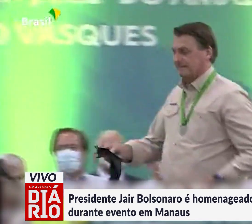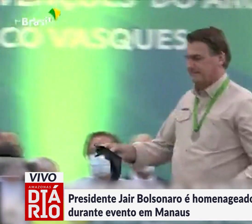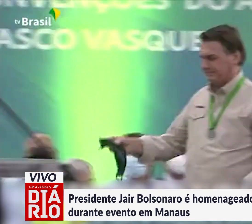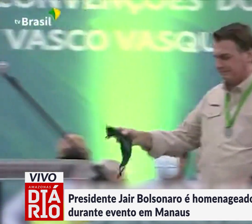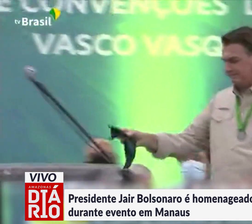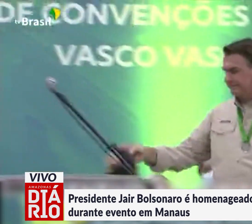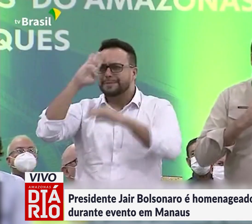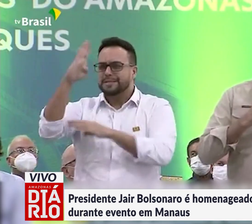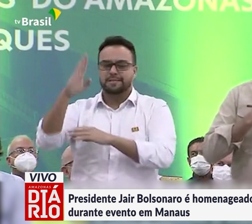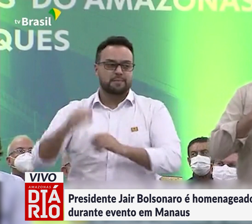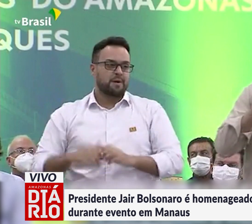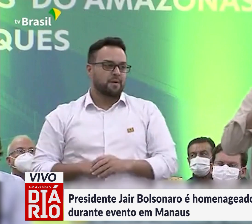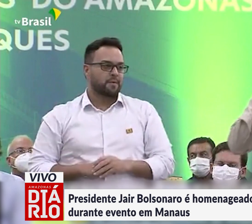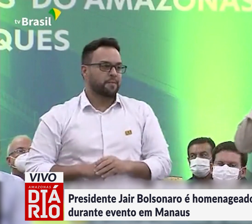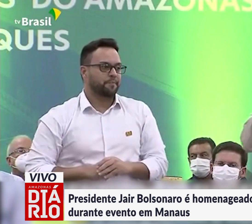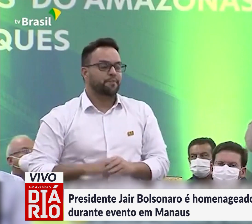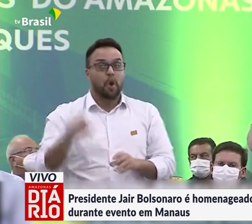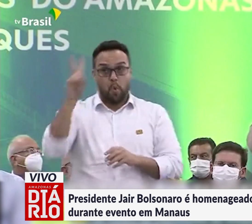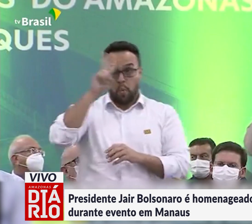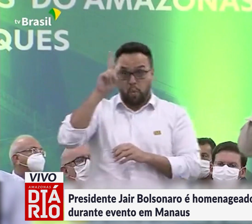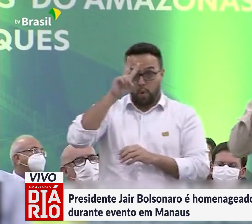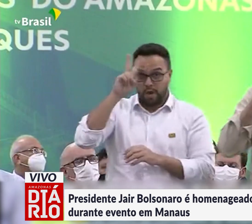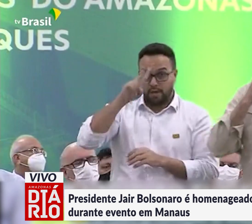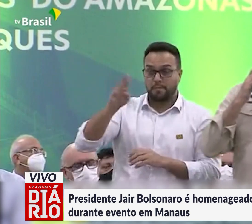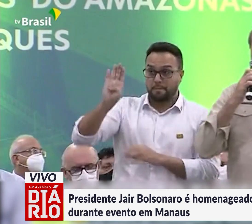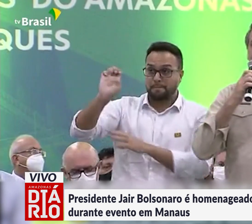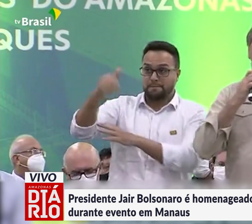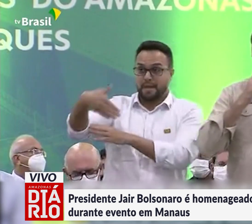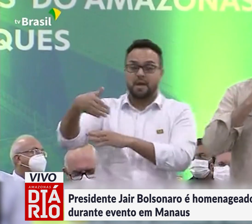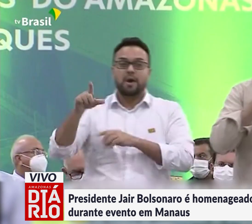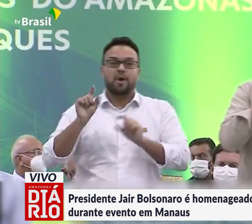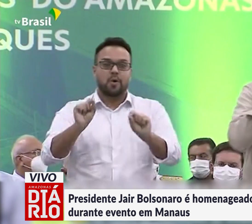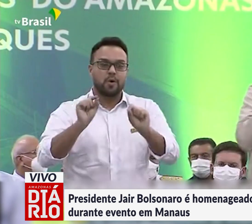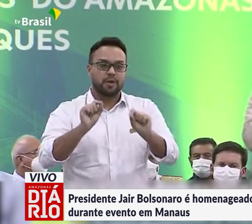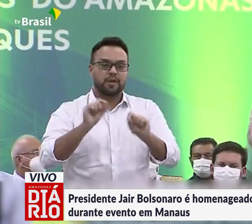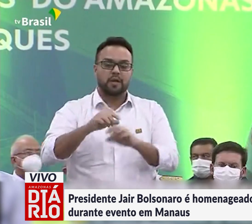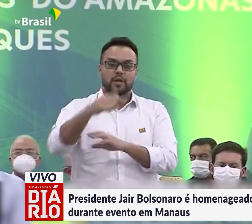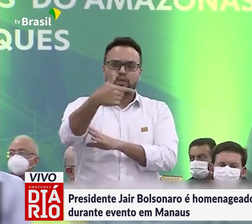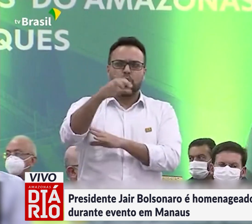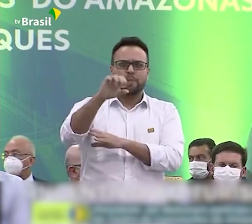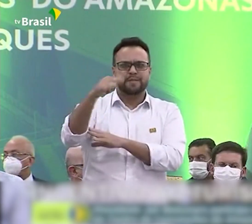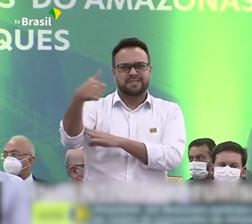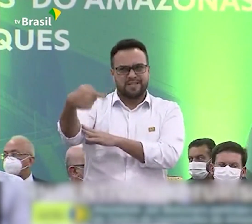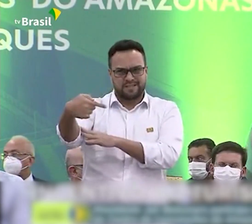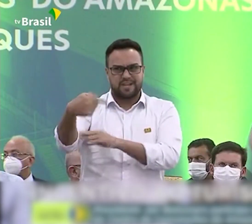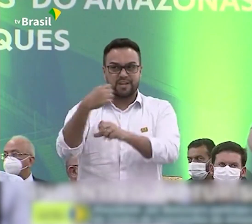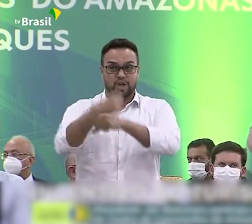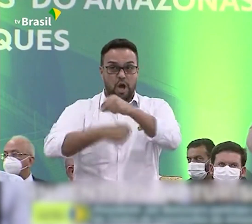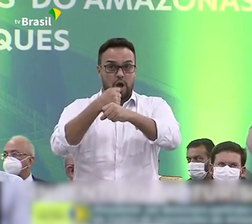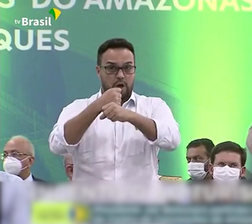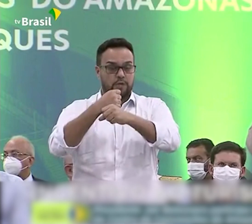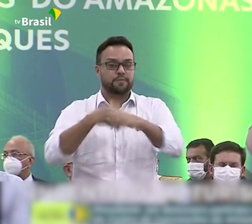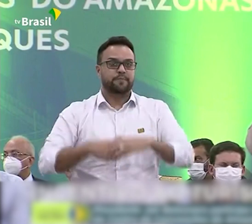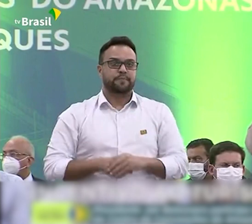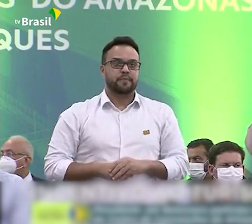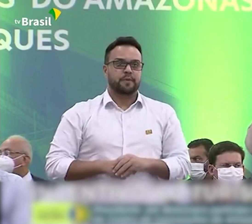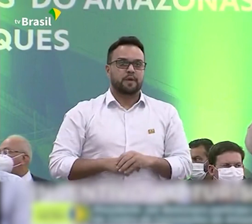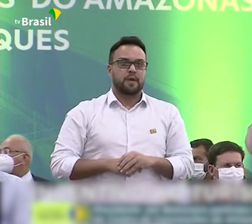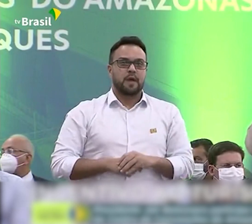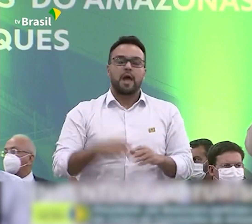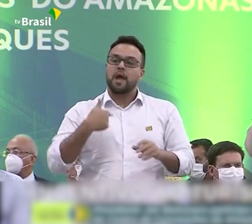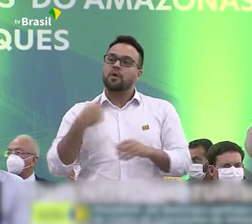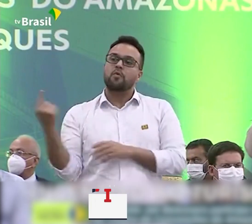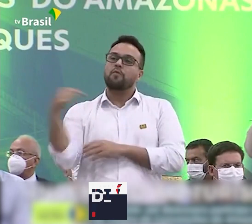a aplausos. Lembro-me aqui dos ISO 2017, onde eu fui recebido